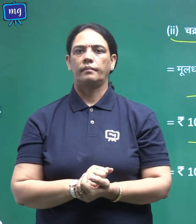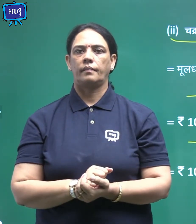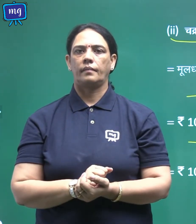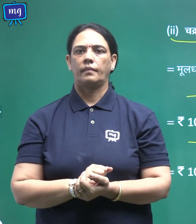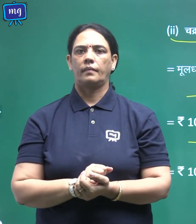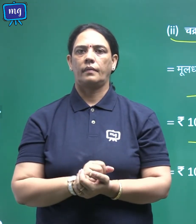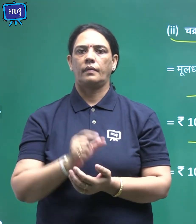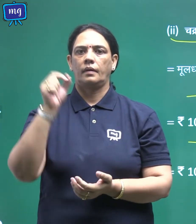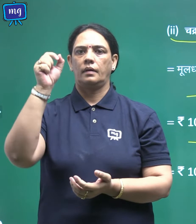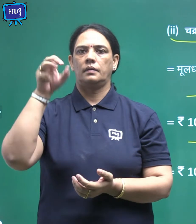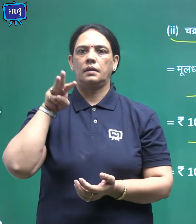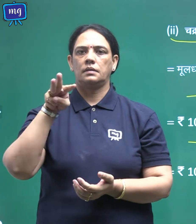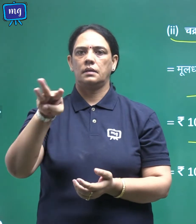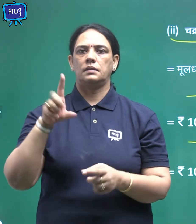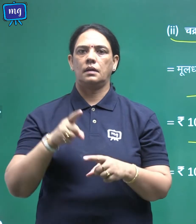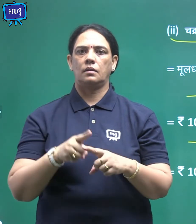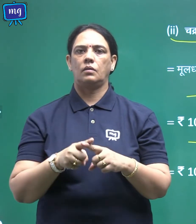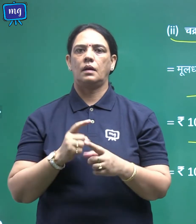10,000 गुणा